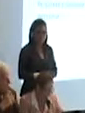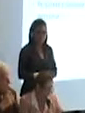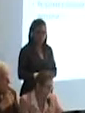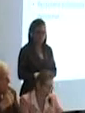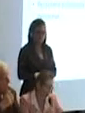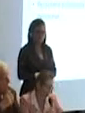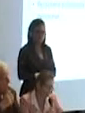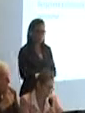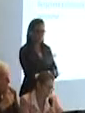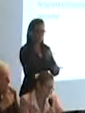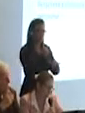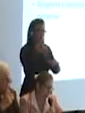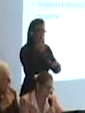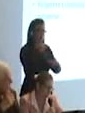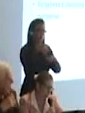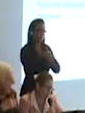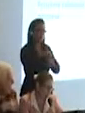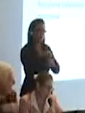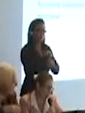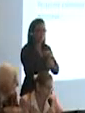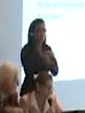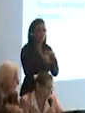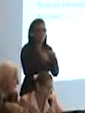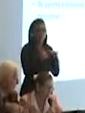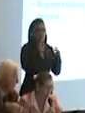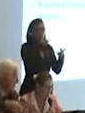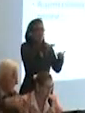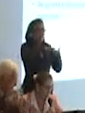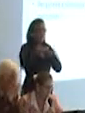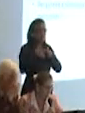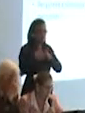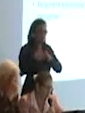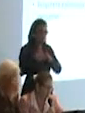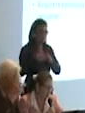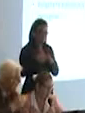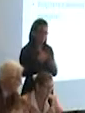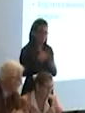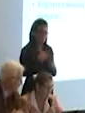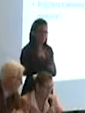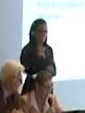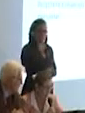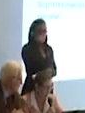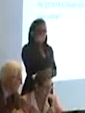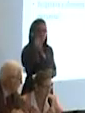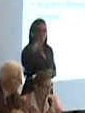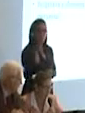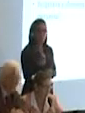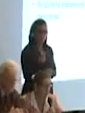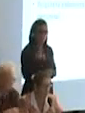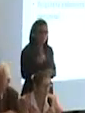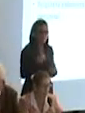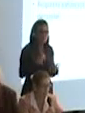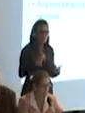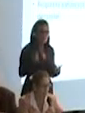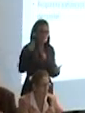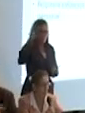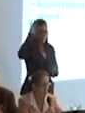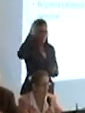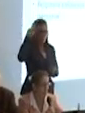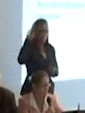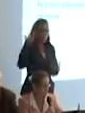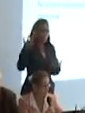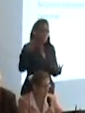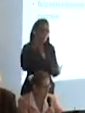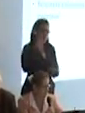Y la última tiene que ver en relación a la primera infancia, cómo se vive la inclusión en Francia, qué experiencias se